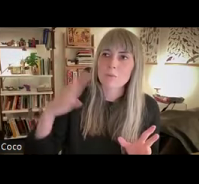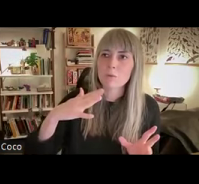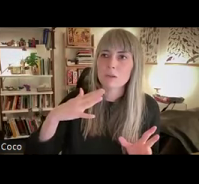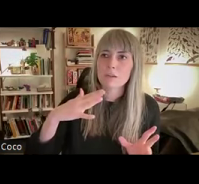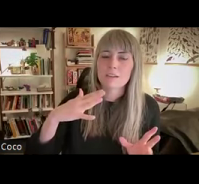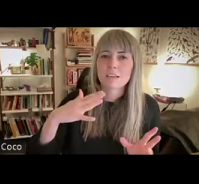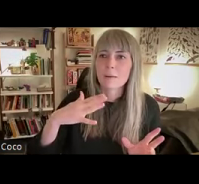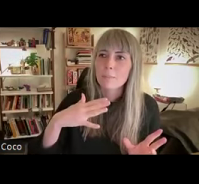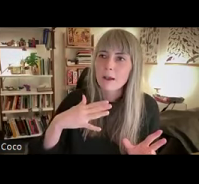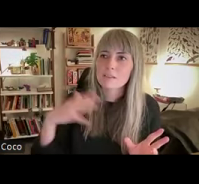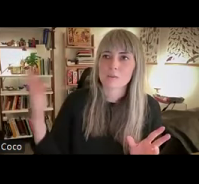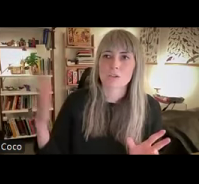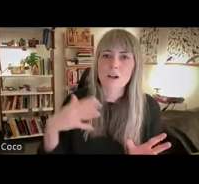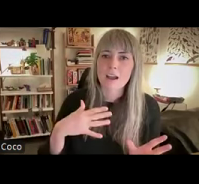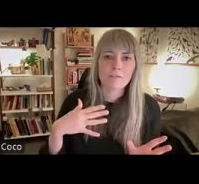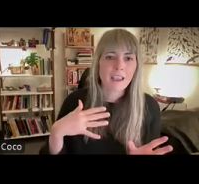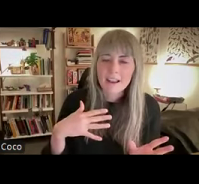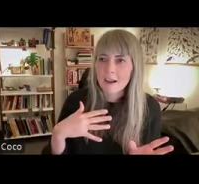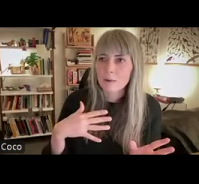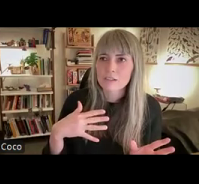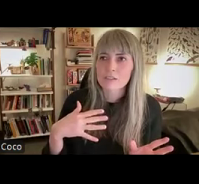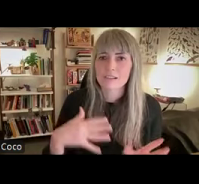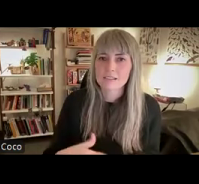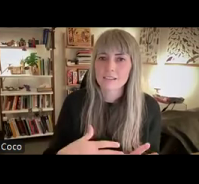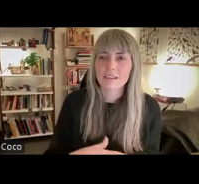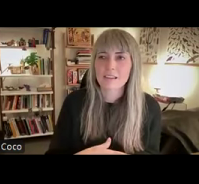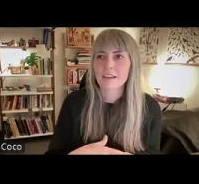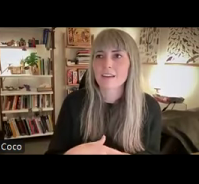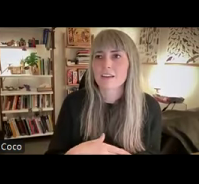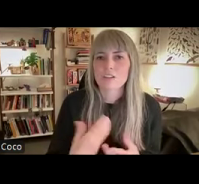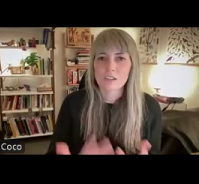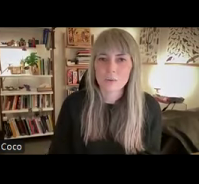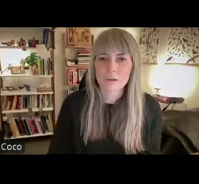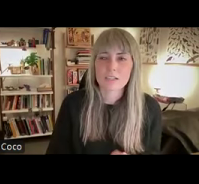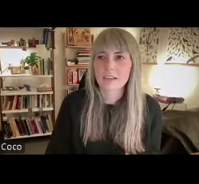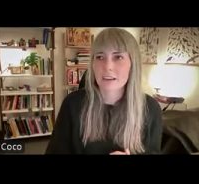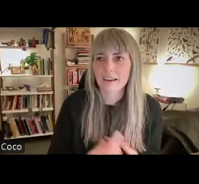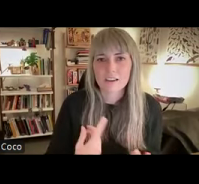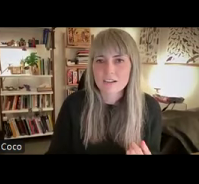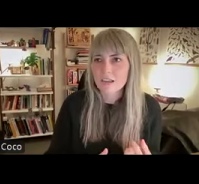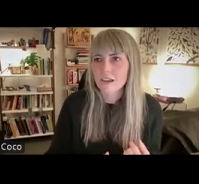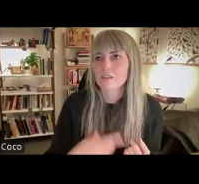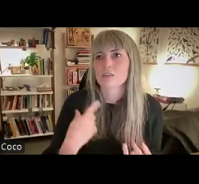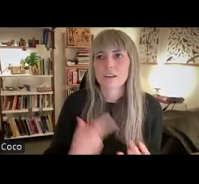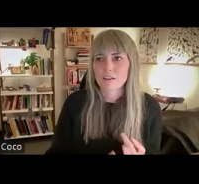el people estado en would esa época. take a Entonces las bus or personas drive tomaban 8 un bus o hours to iban get to the manejando por clinic 8 horas in para order poder to llegar get a a la